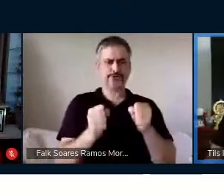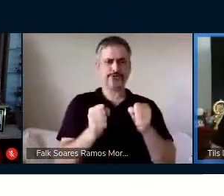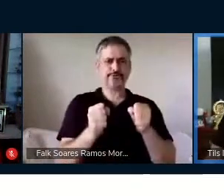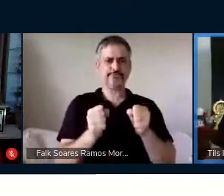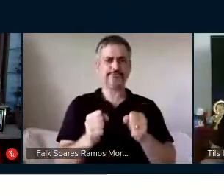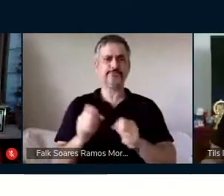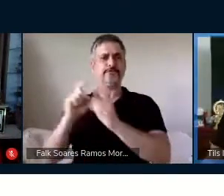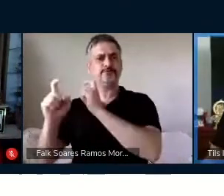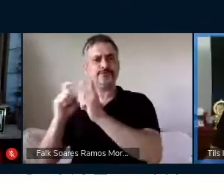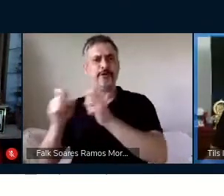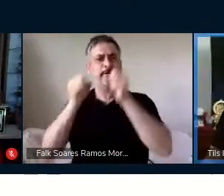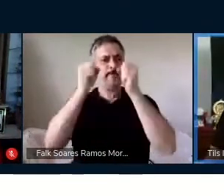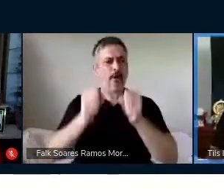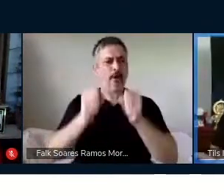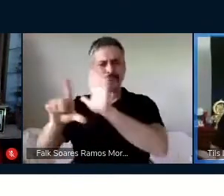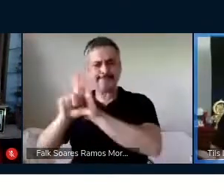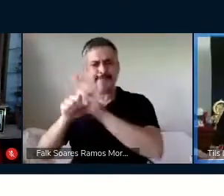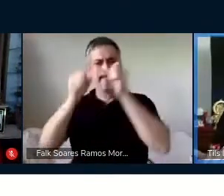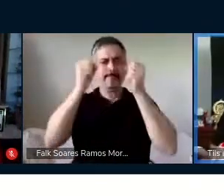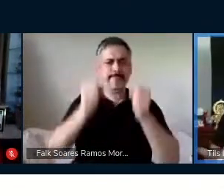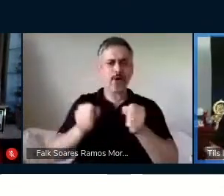UTS, que é